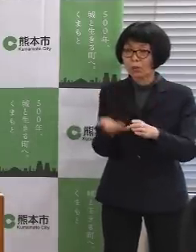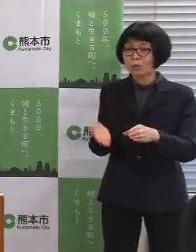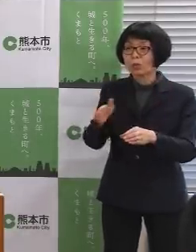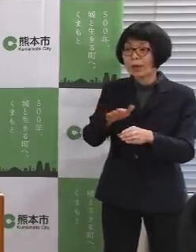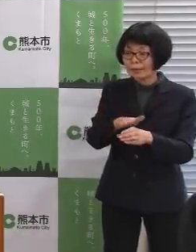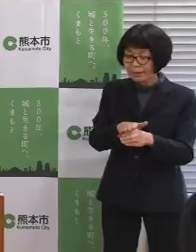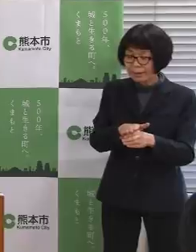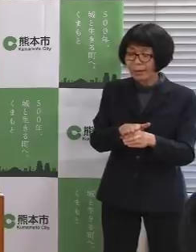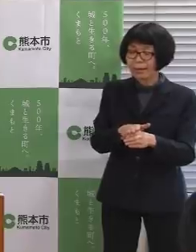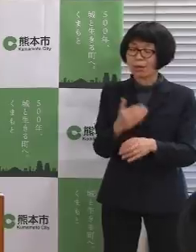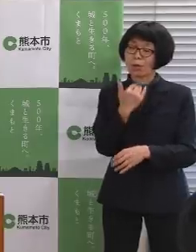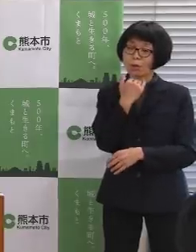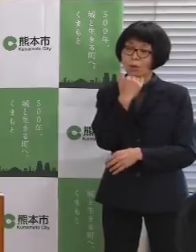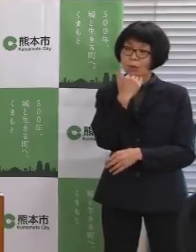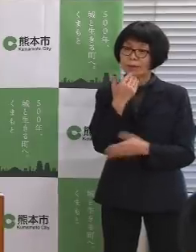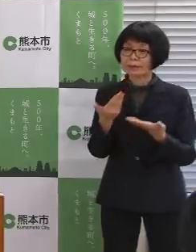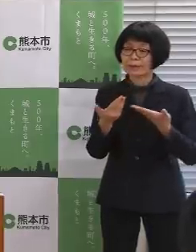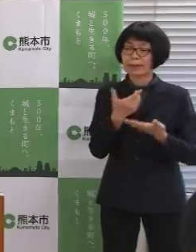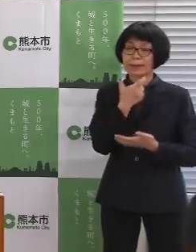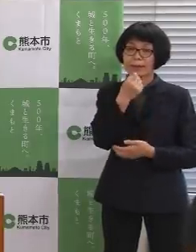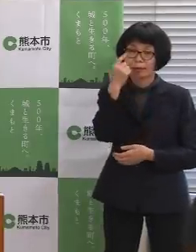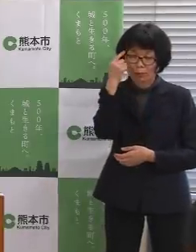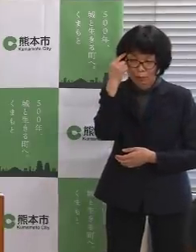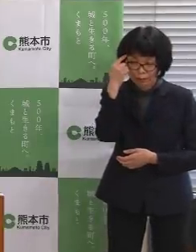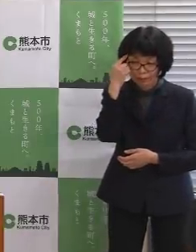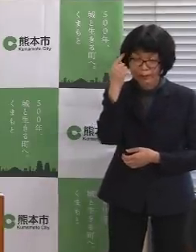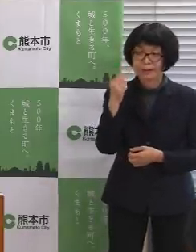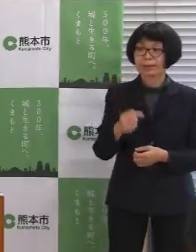ばらくお待ちいただければというふうに思っております。